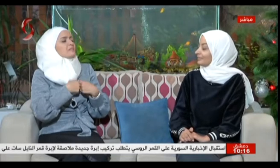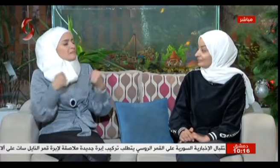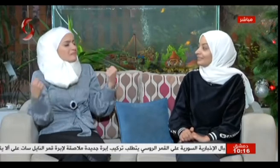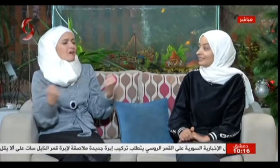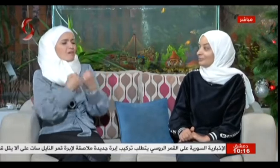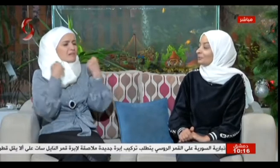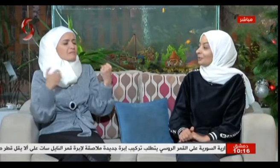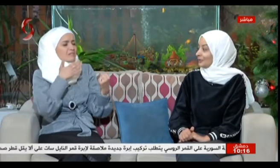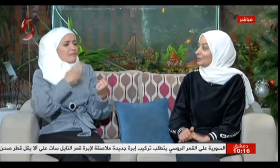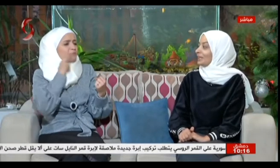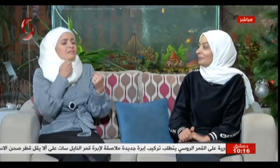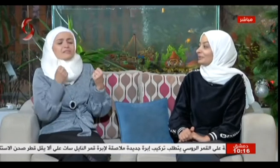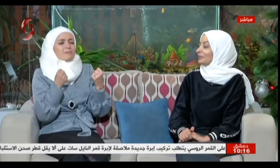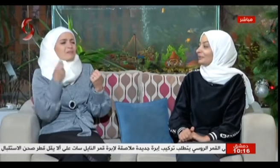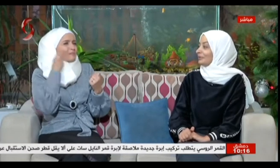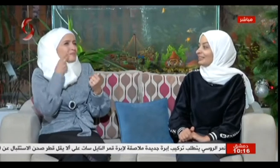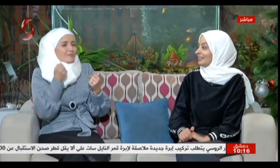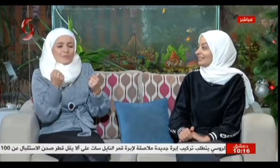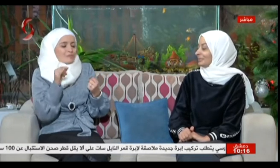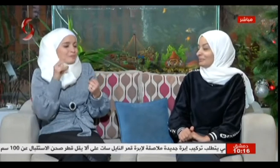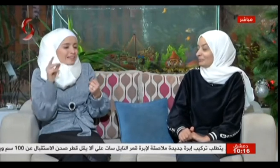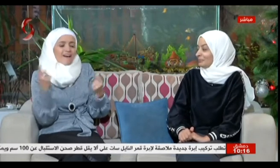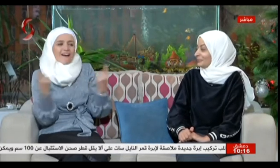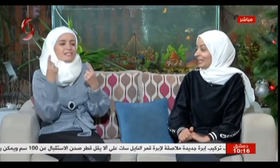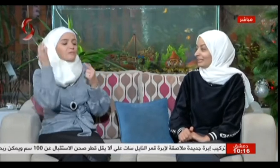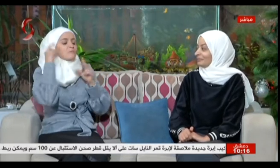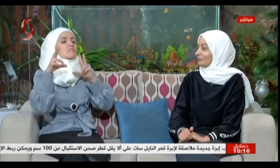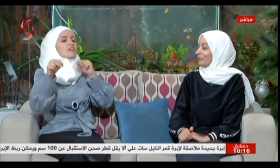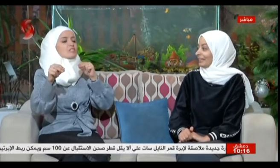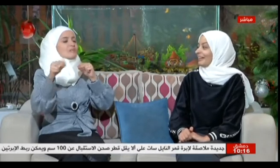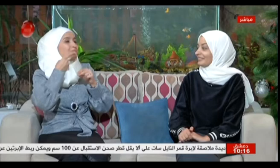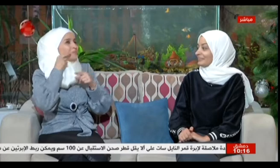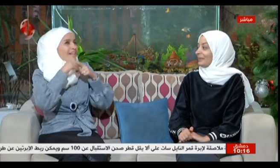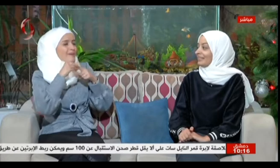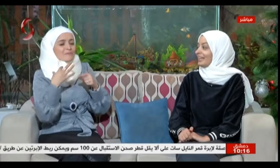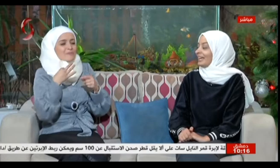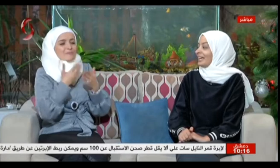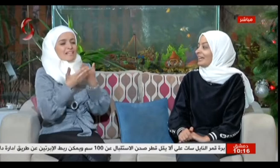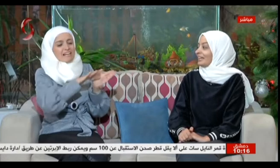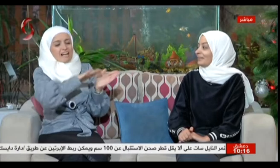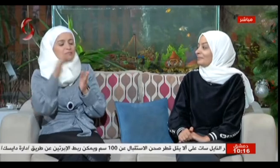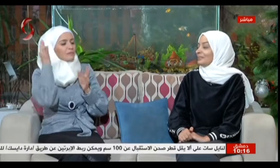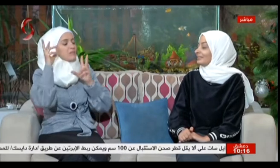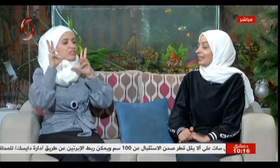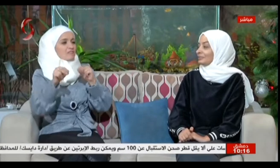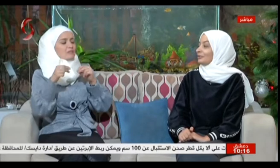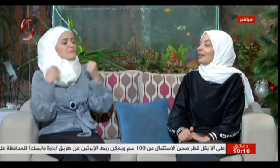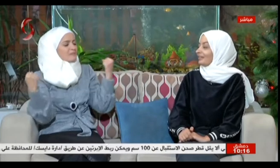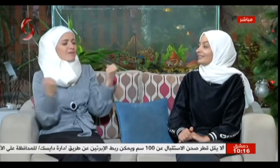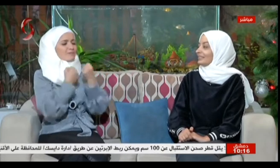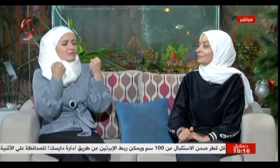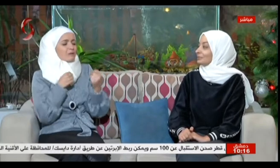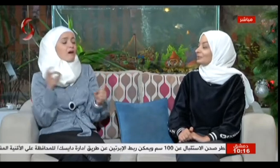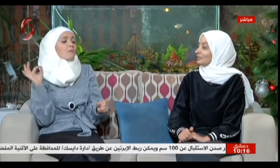تعب الموضوع كله، تعب كله، يعني مو سهل موضوع الإعاقة السمعية. بس لقيت